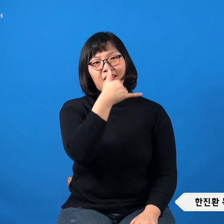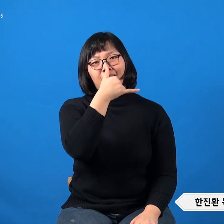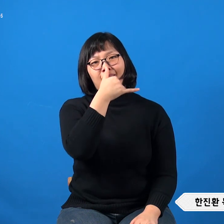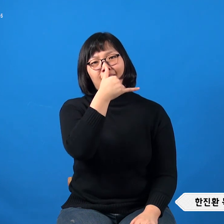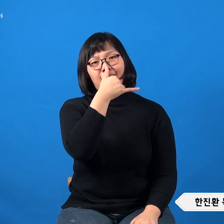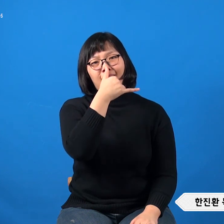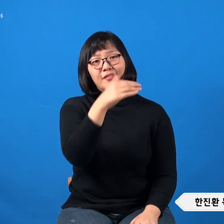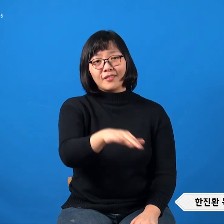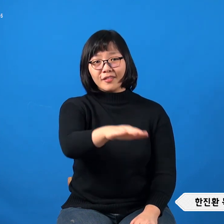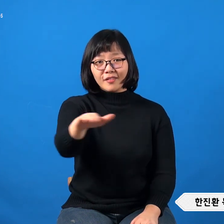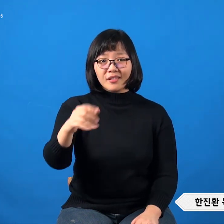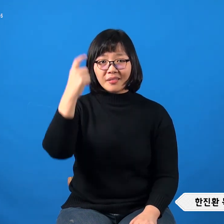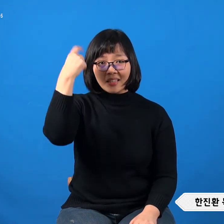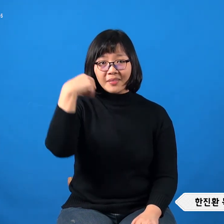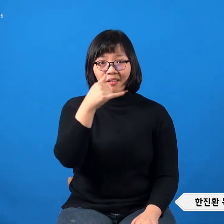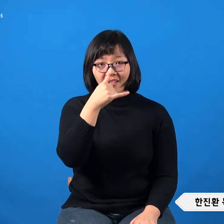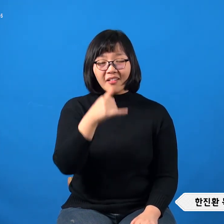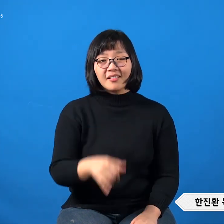여러분, 그 음성이 들리십니까?